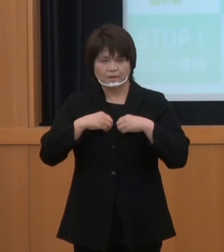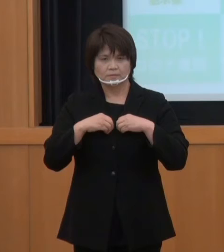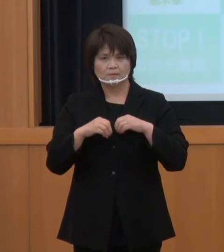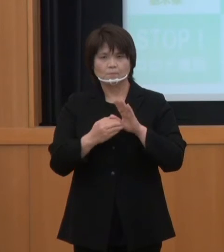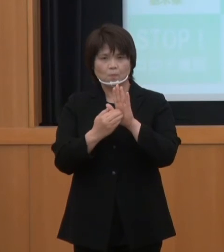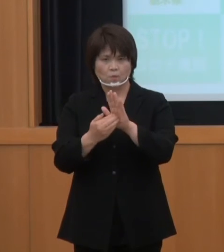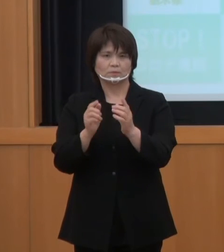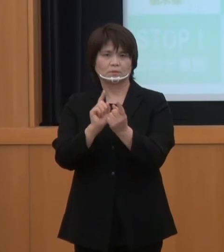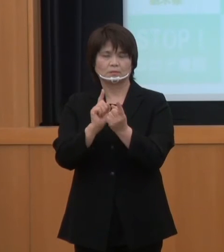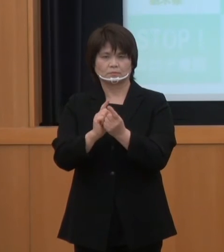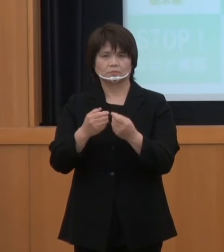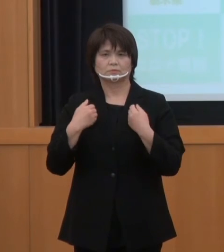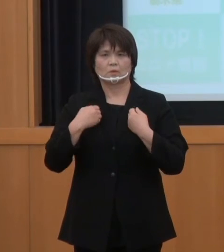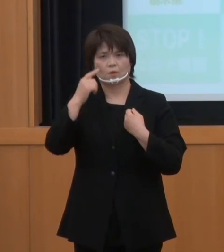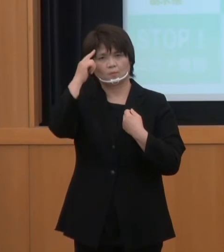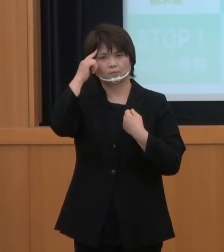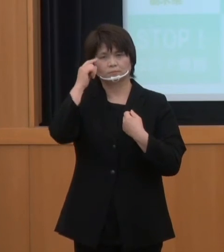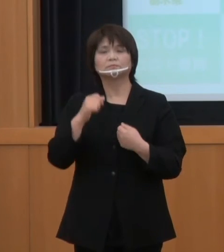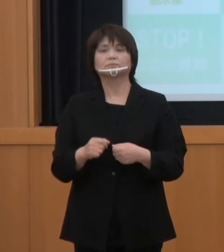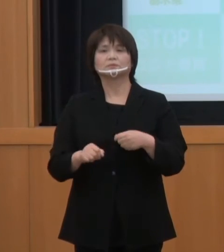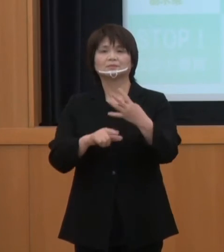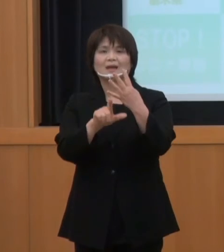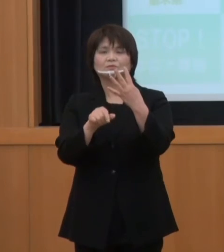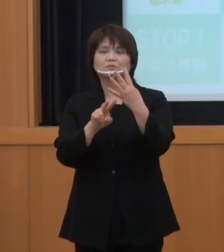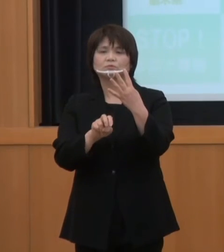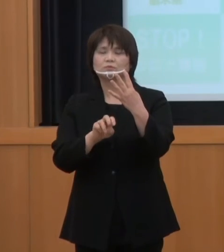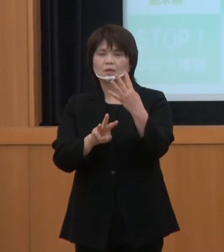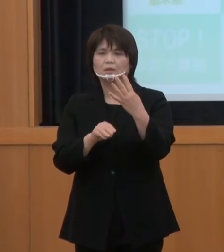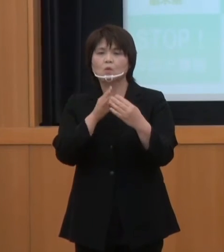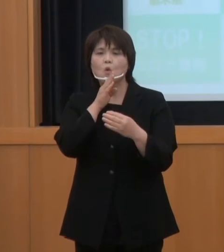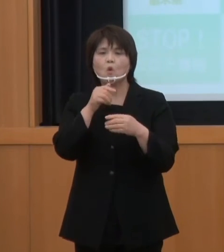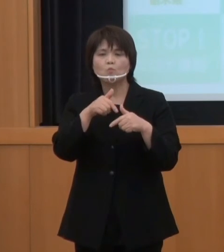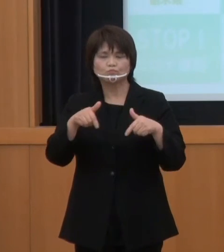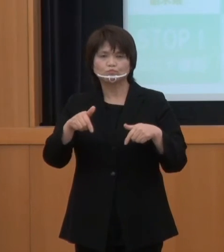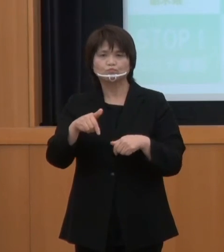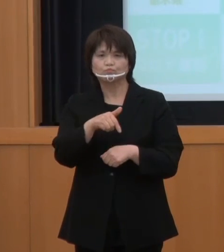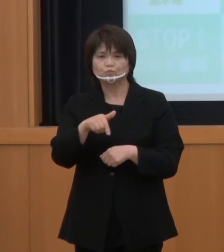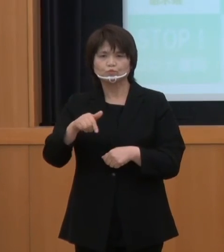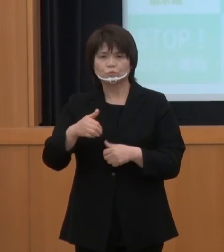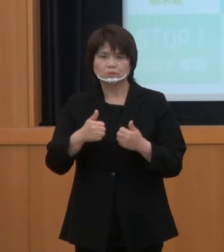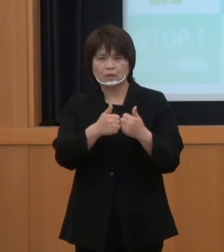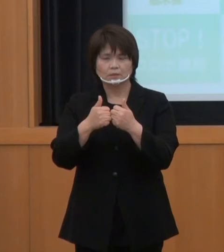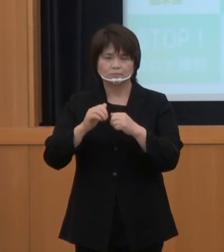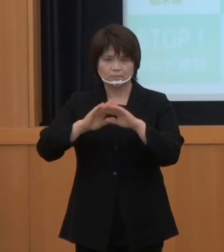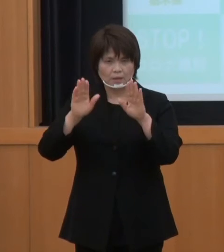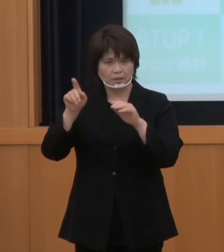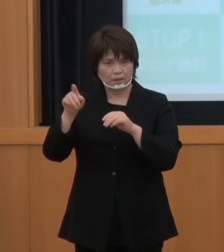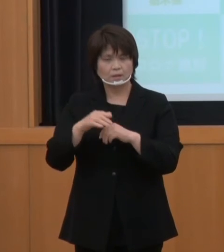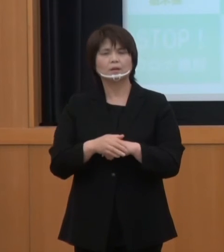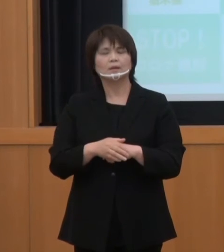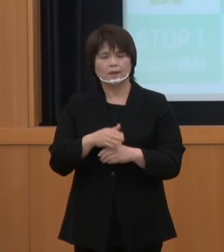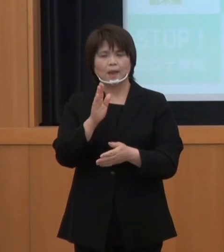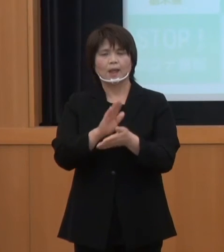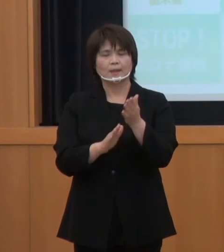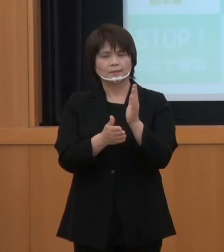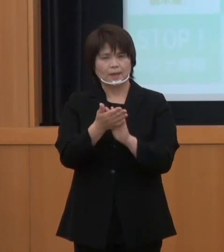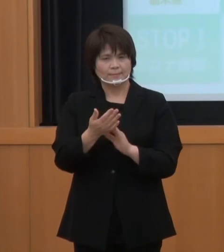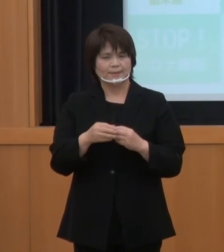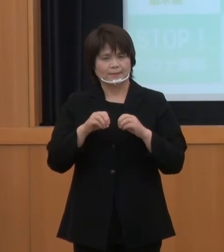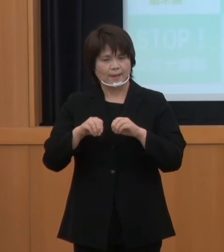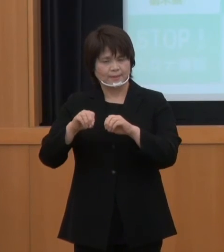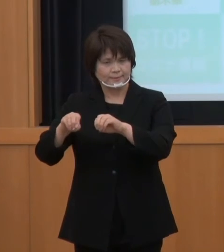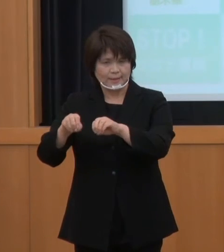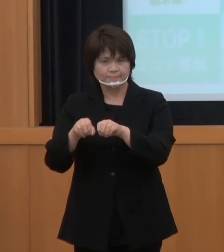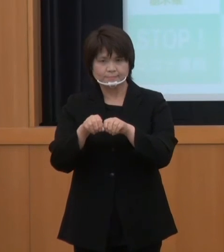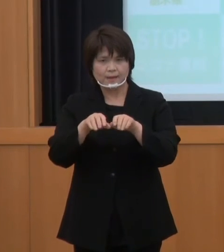があるため、4月23日、本部会議を開きまして、改めて感染拡大区域への